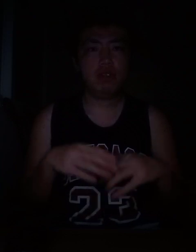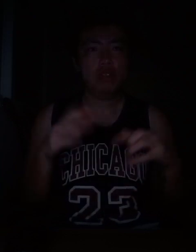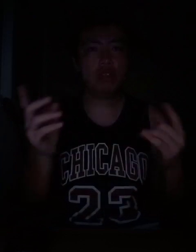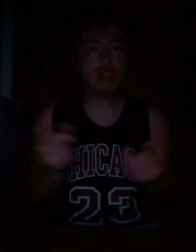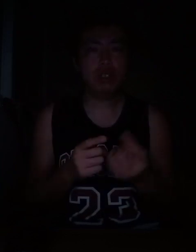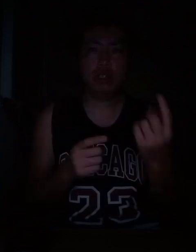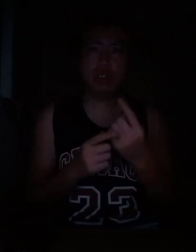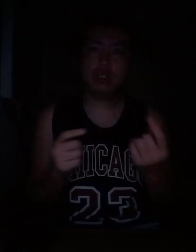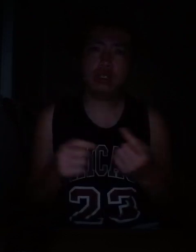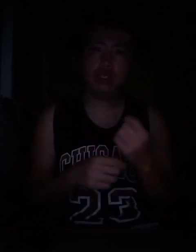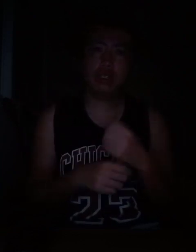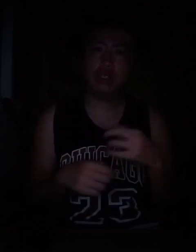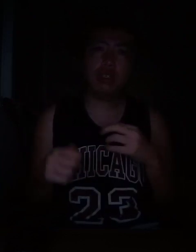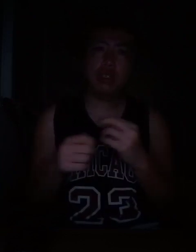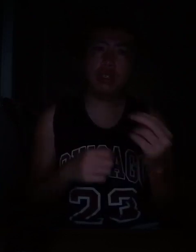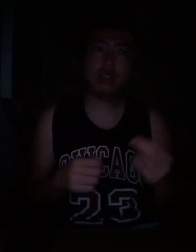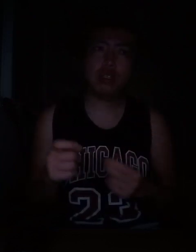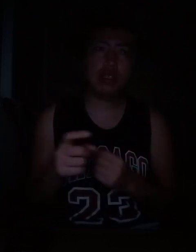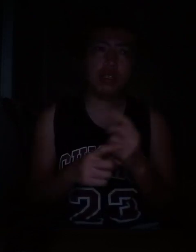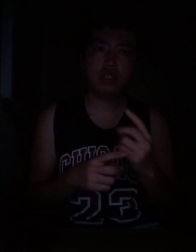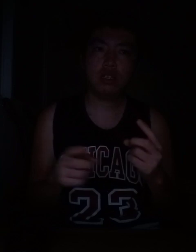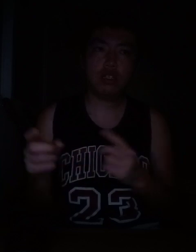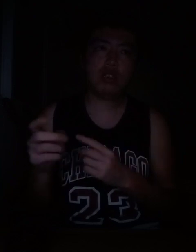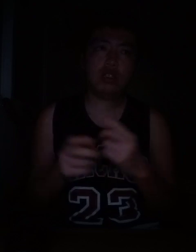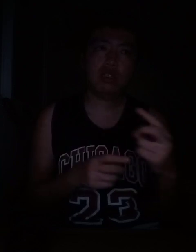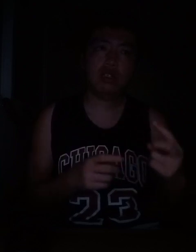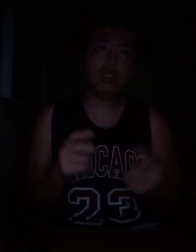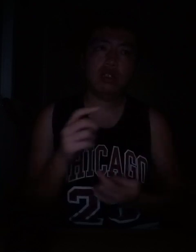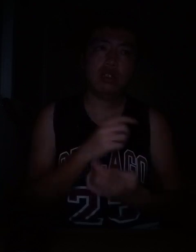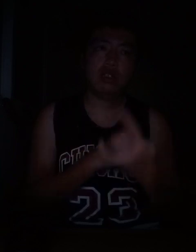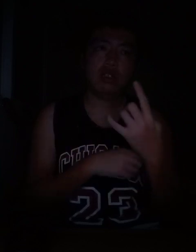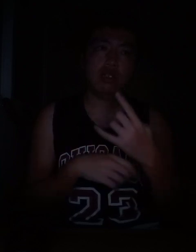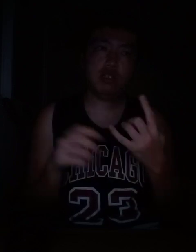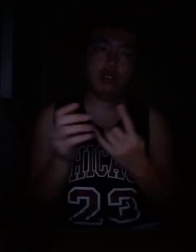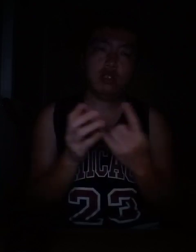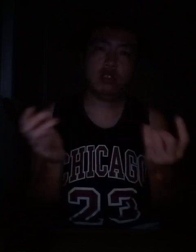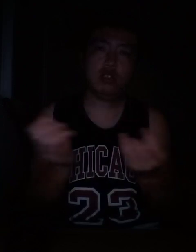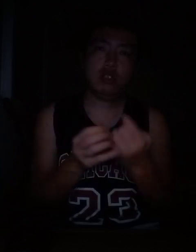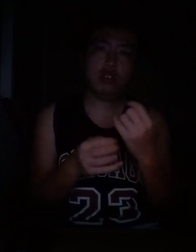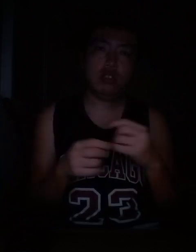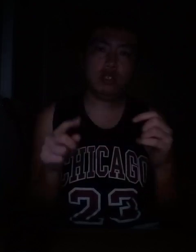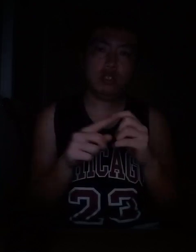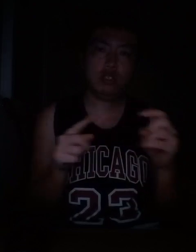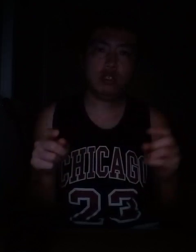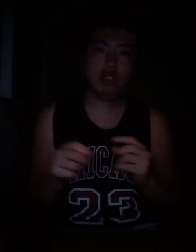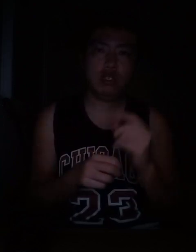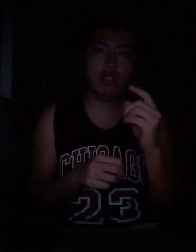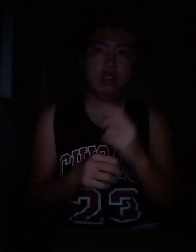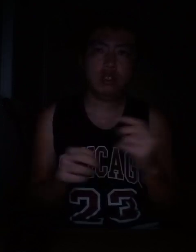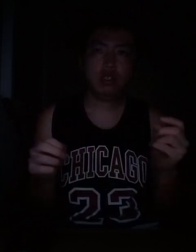강경훈 도의원의 자진 사퇴를 계기로 제주도의회가 도덕성과 책임성 강화 방안 마련에